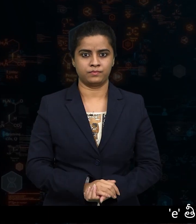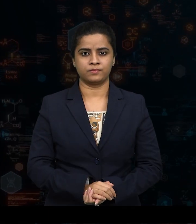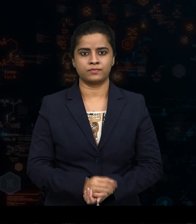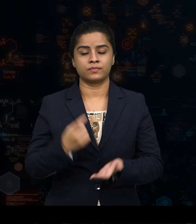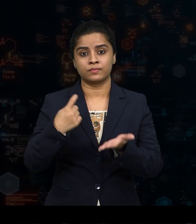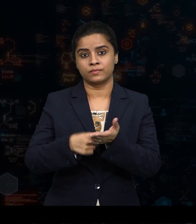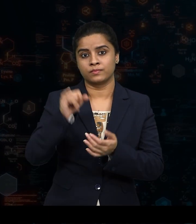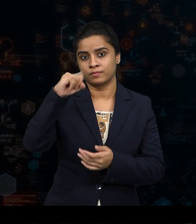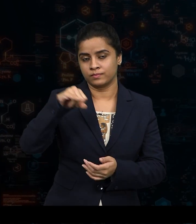నియమం 6.